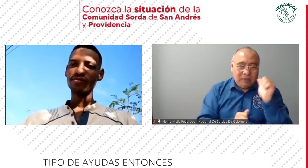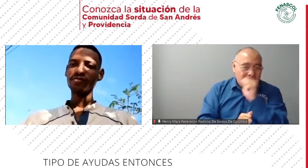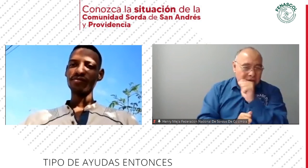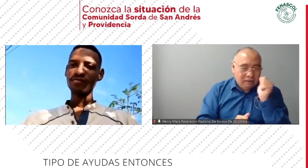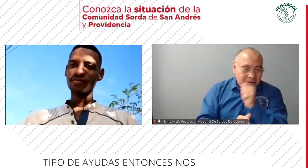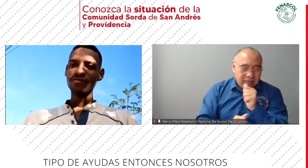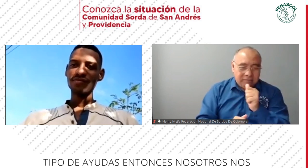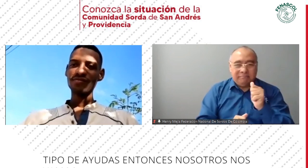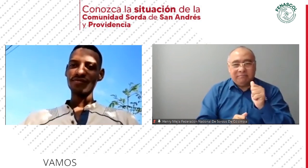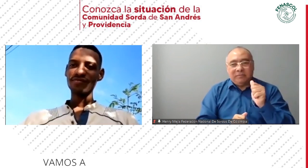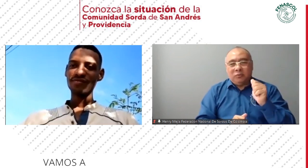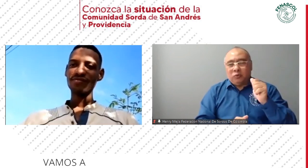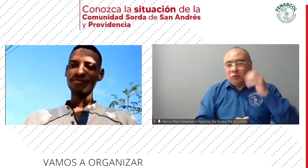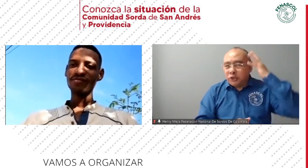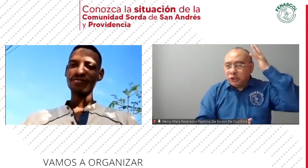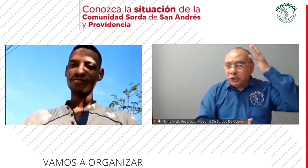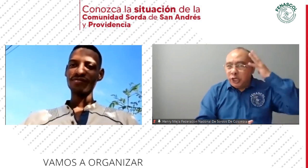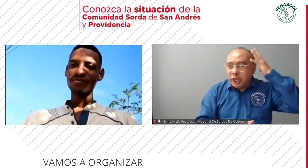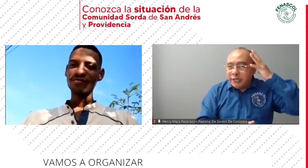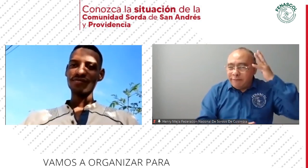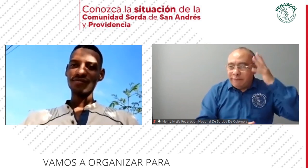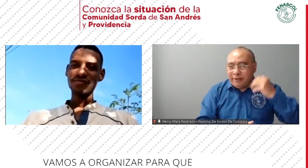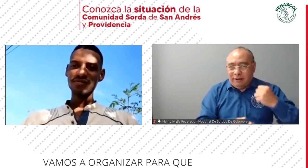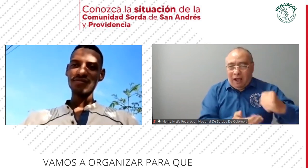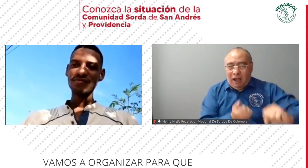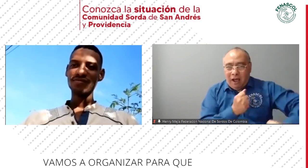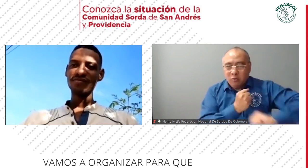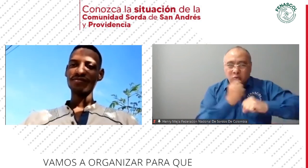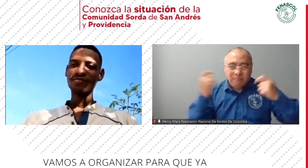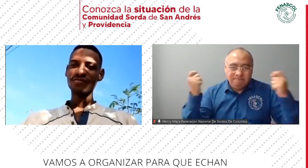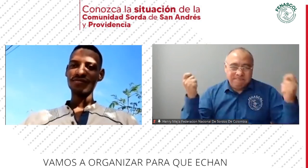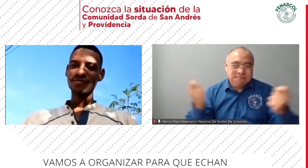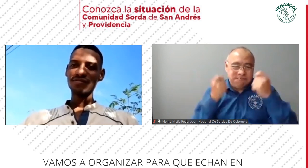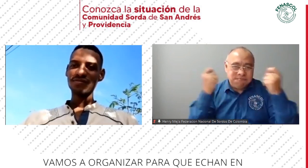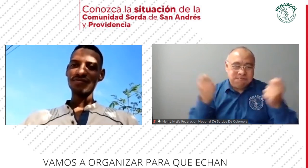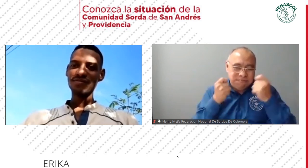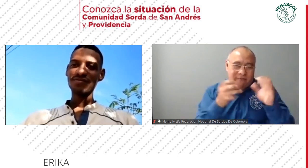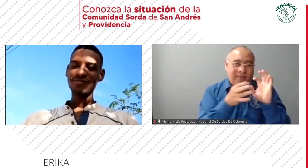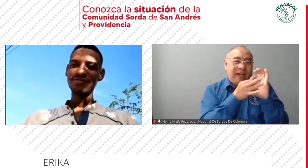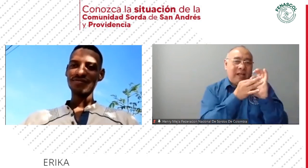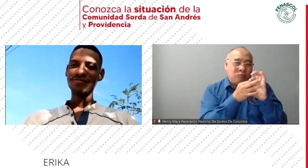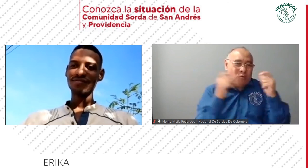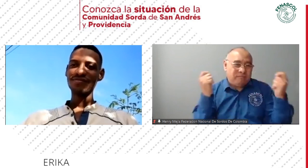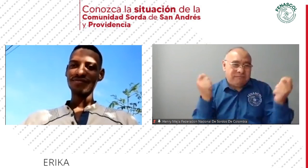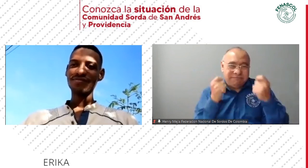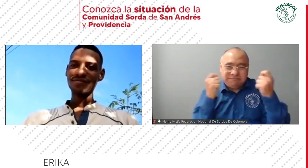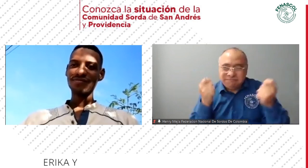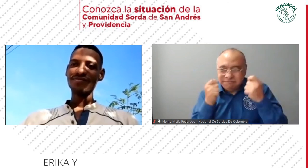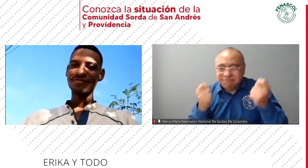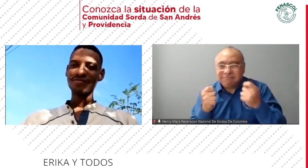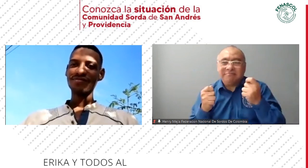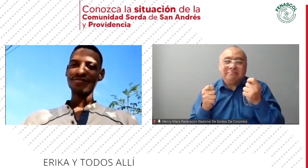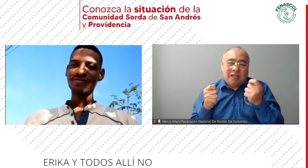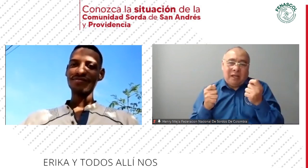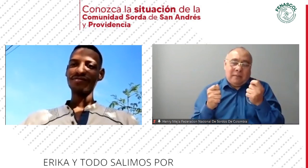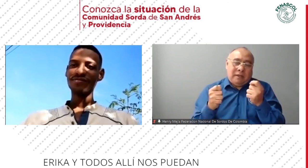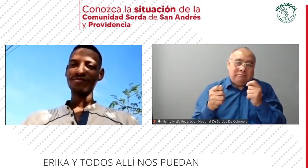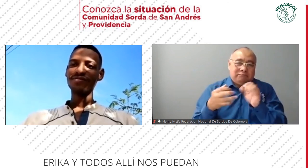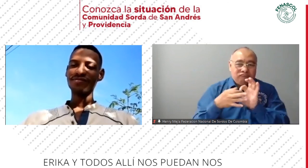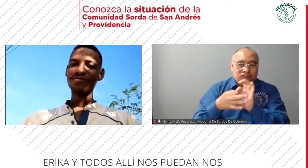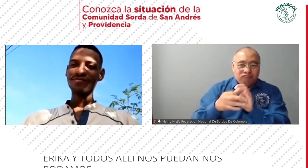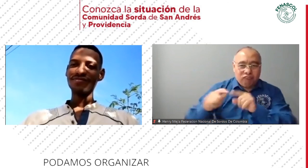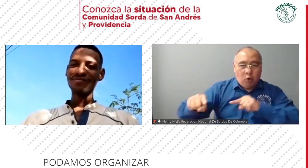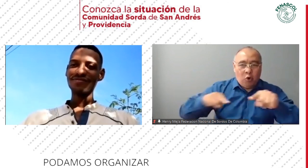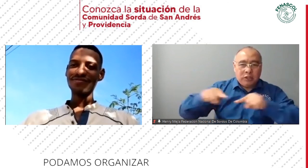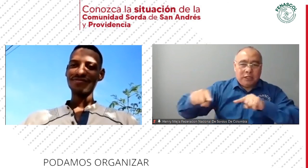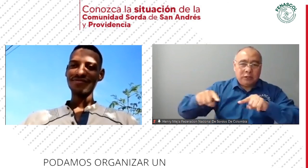entonces nosotros nos vamos a organizar para qué erick a y todos allí nos puedan nos